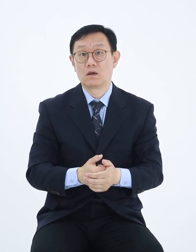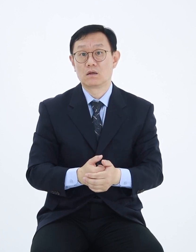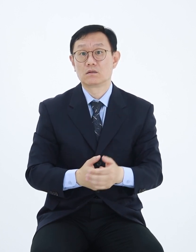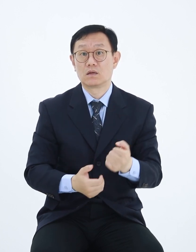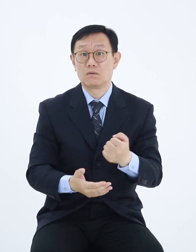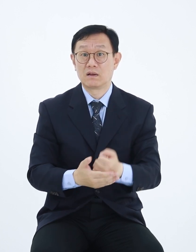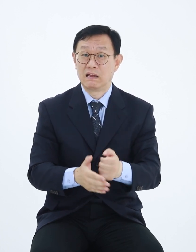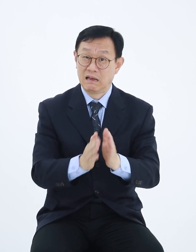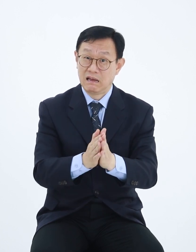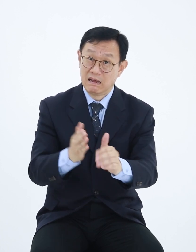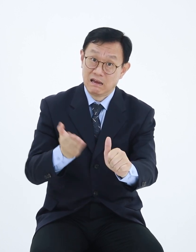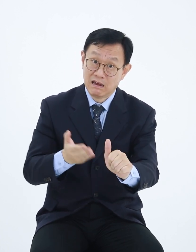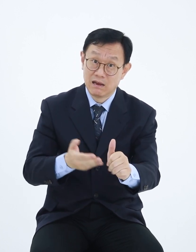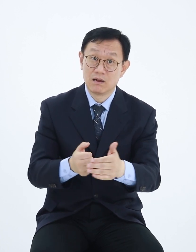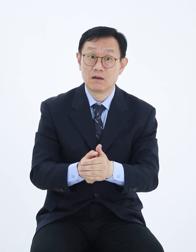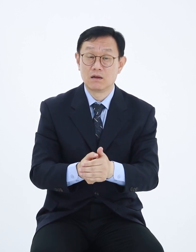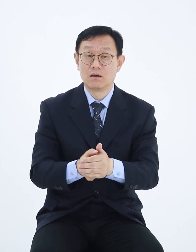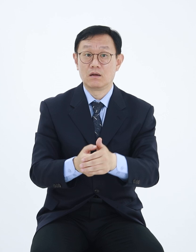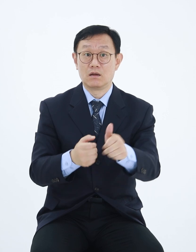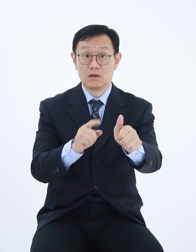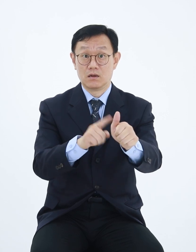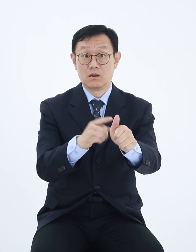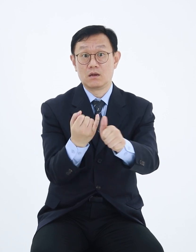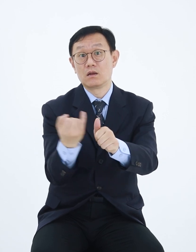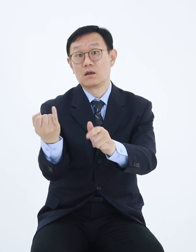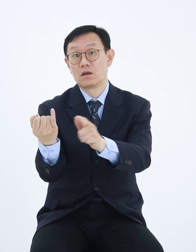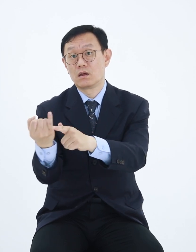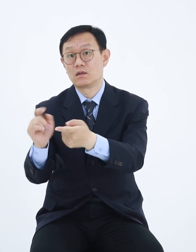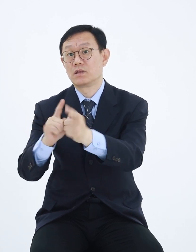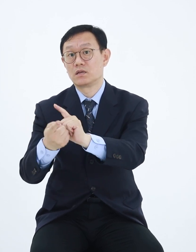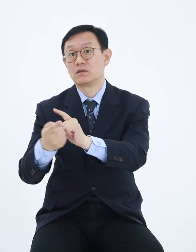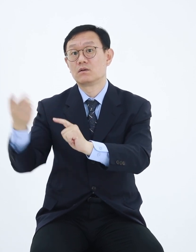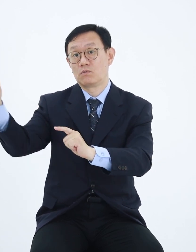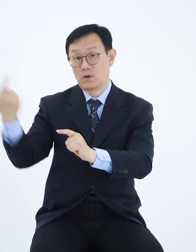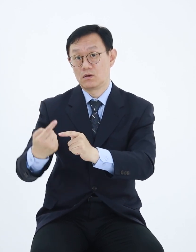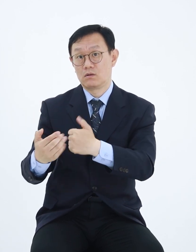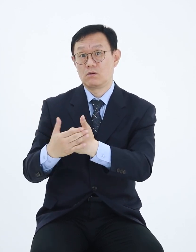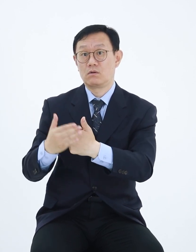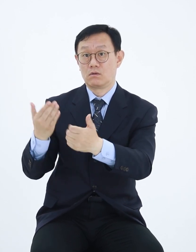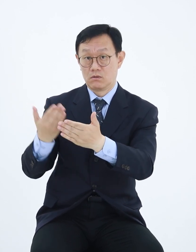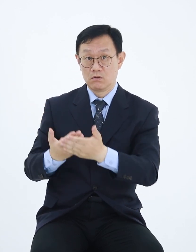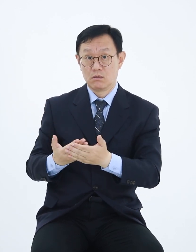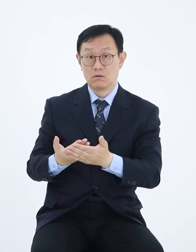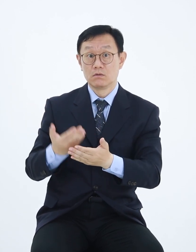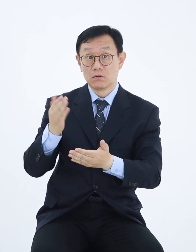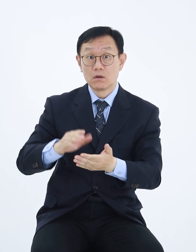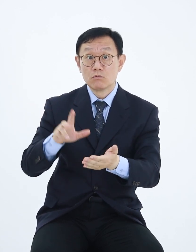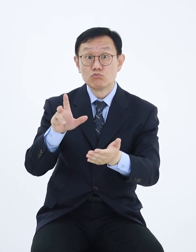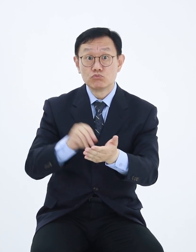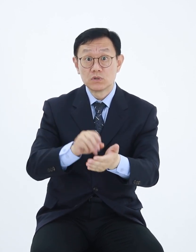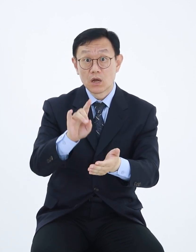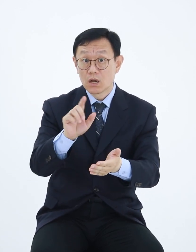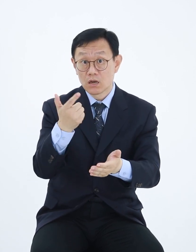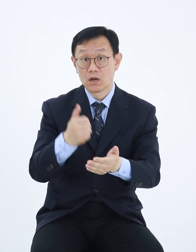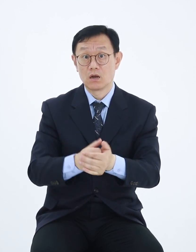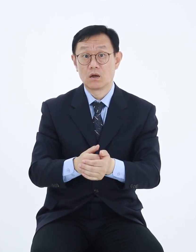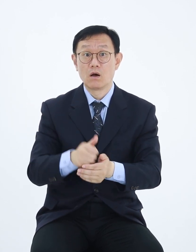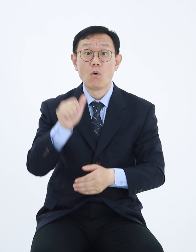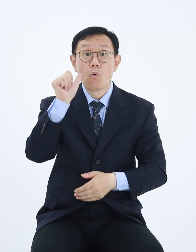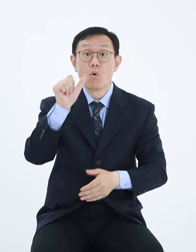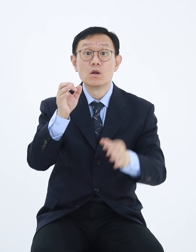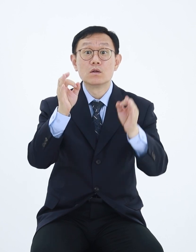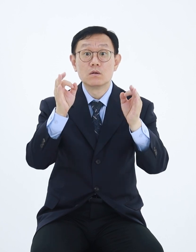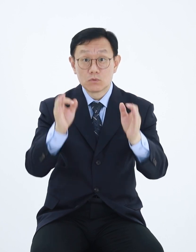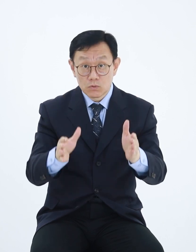끝에 J씨의 아내가 활동지원사를 대신할 수 있었습니다. 그런데 문제는 거기서 끝나지 않았습니다.